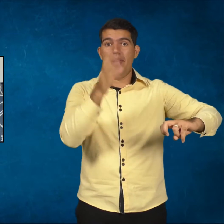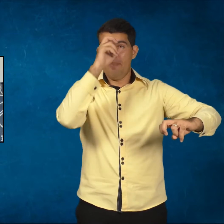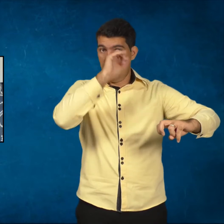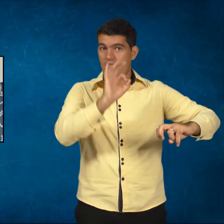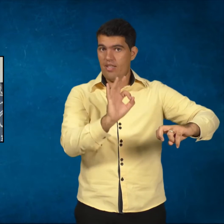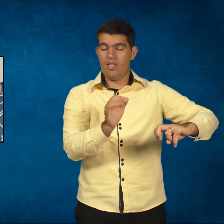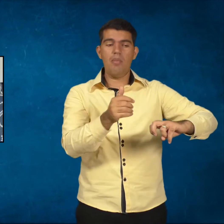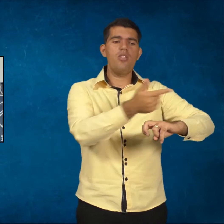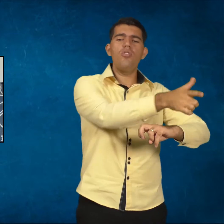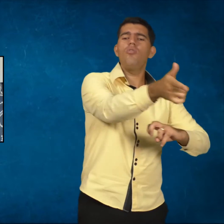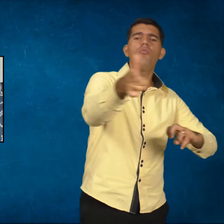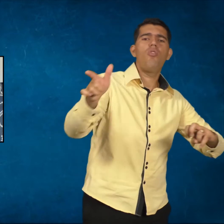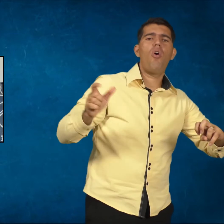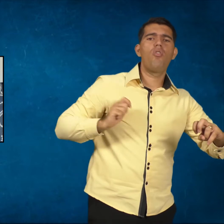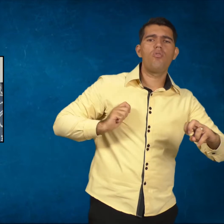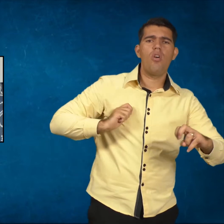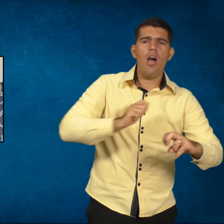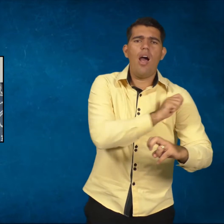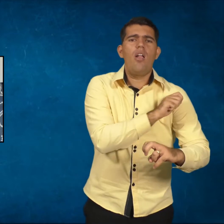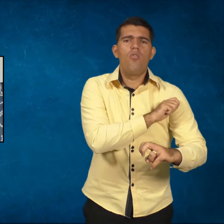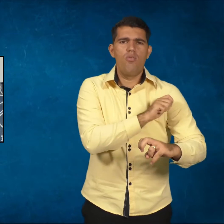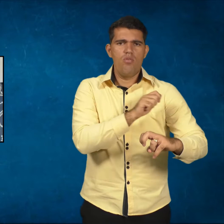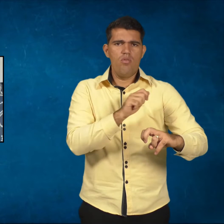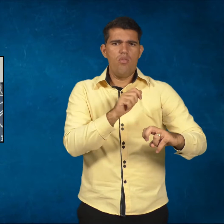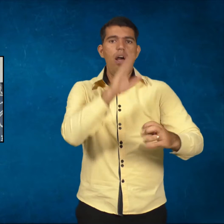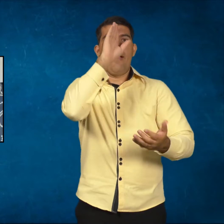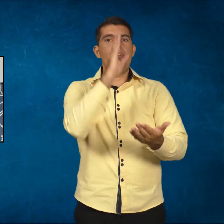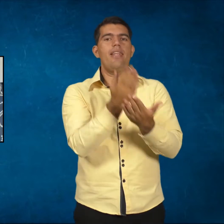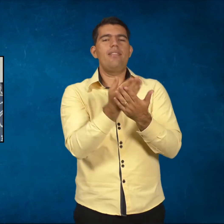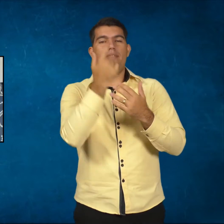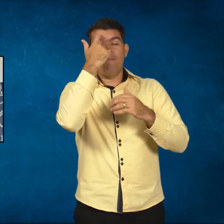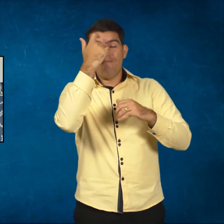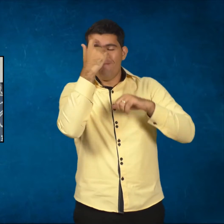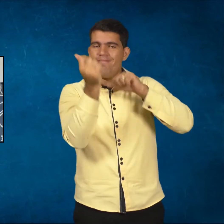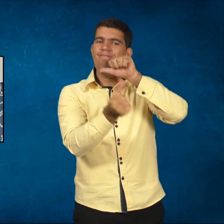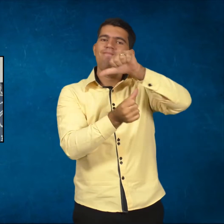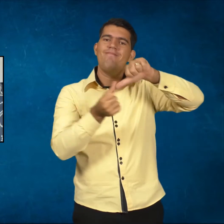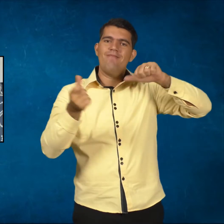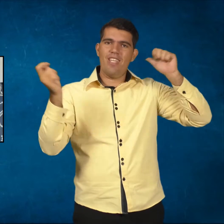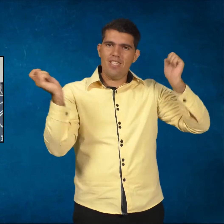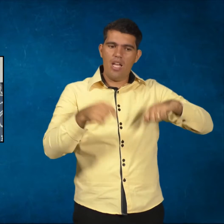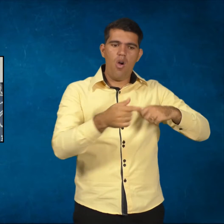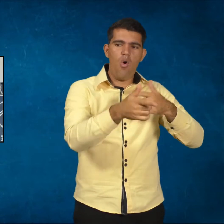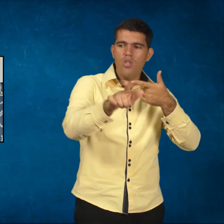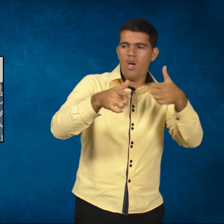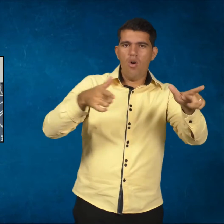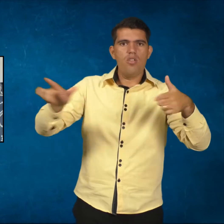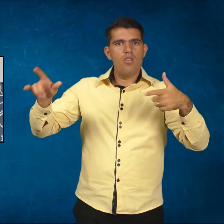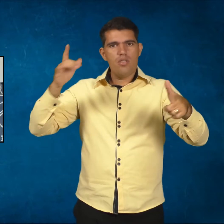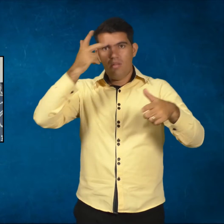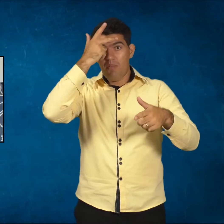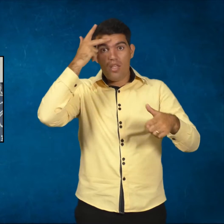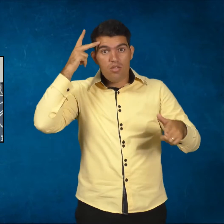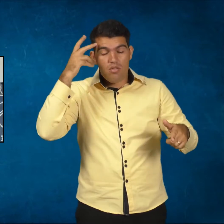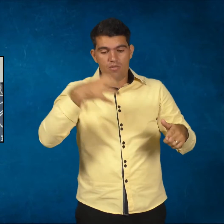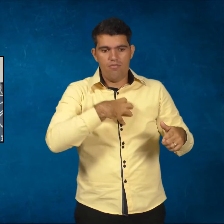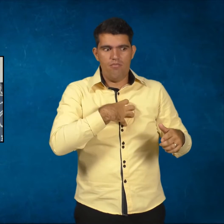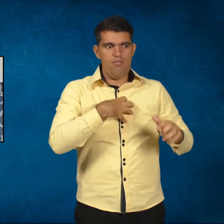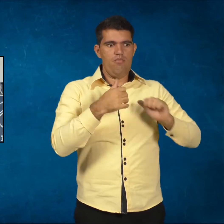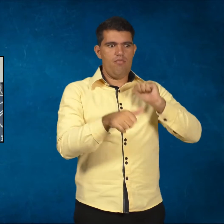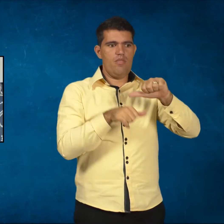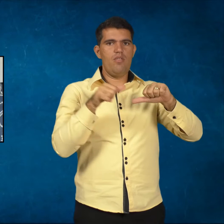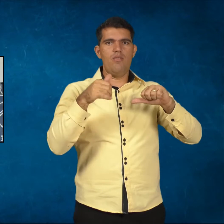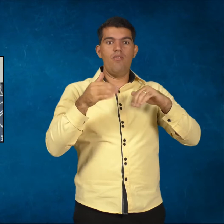estão convivendo com ele, de ter uma outra crença. E novas pessoas, tendo outra crença que é possível,